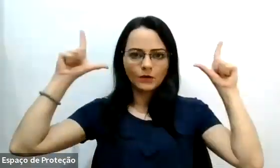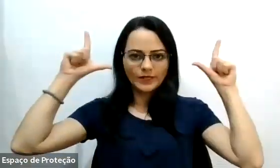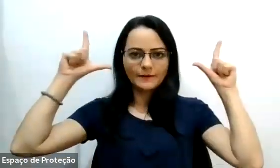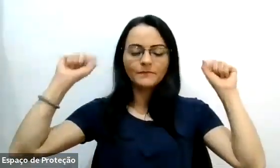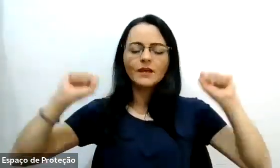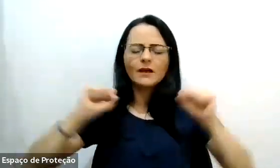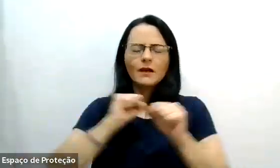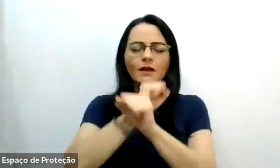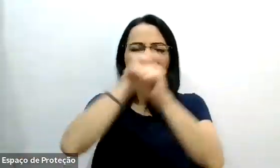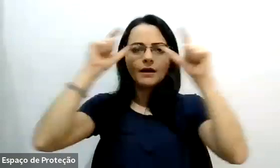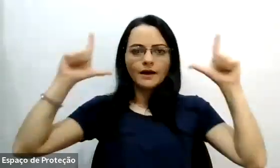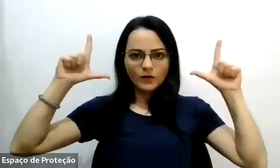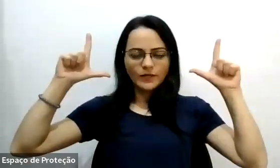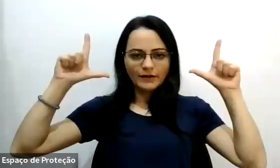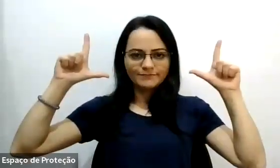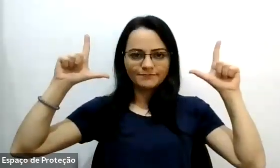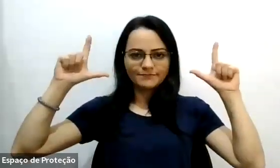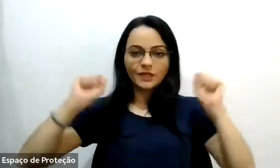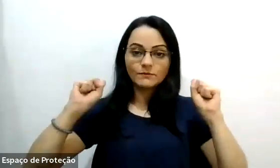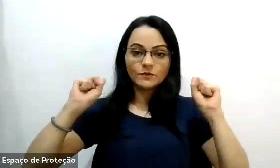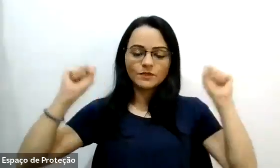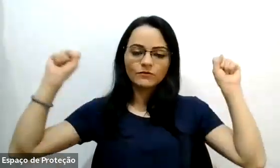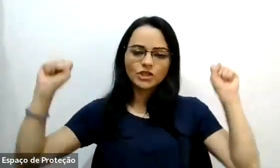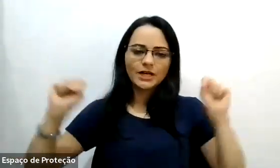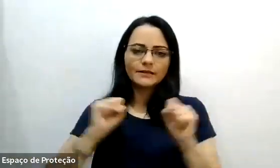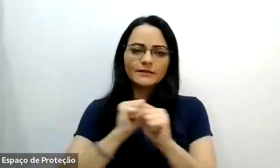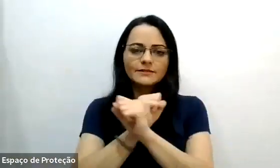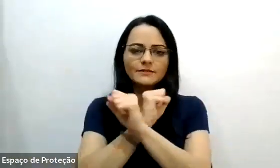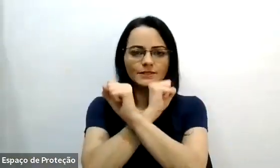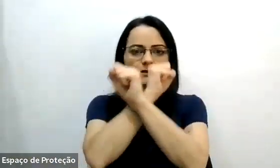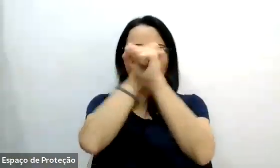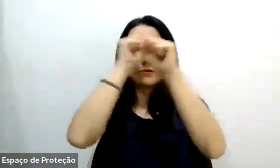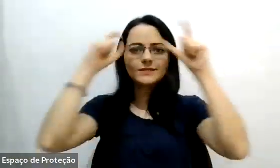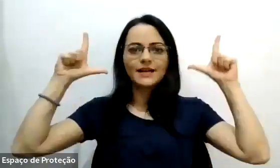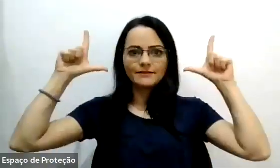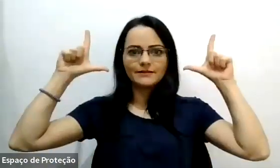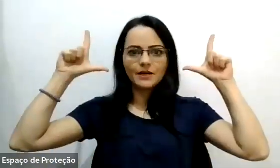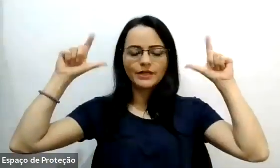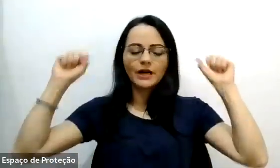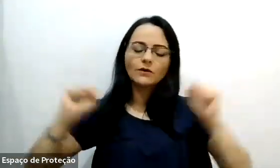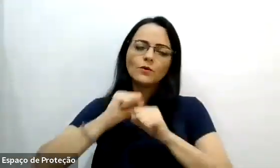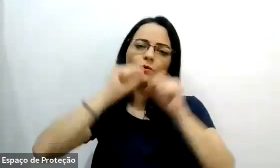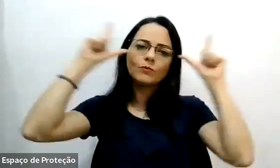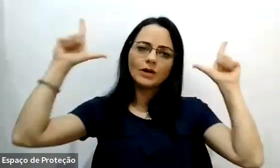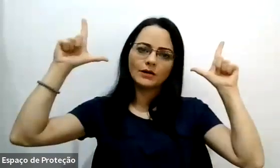Acordar. Acordar. As mãos estão fechadas, se você quiser cruzar, acordar. Ou